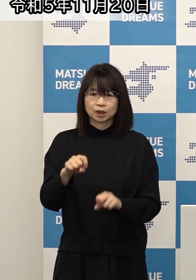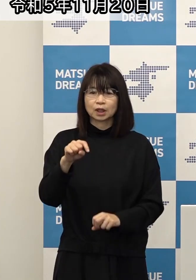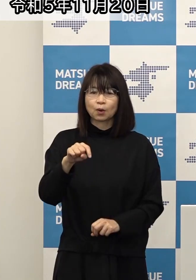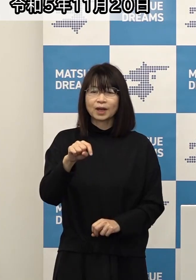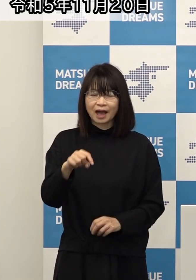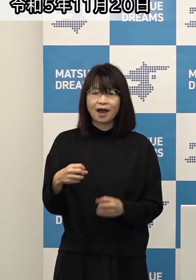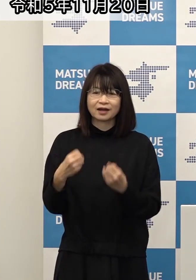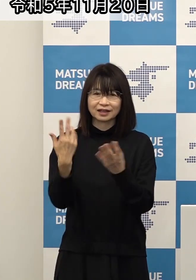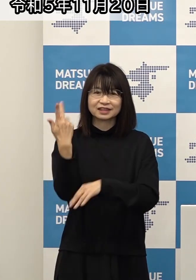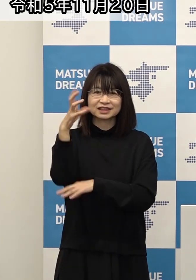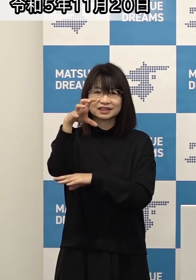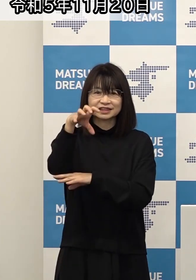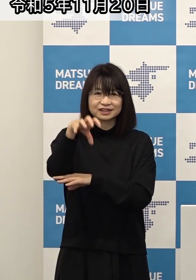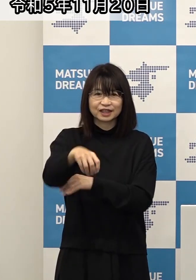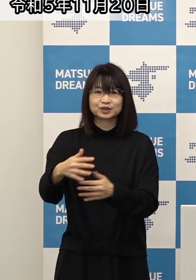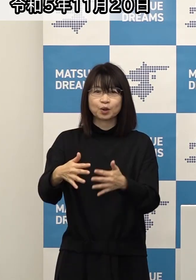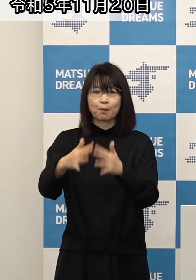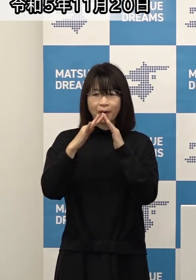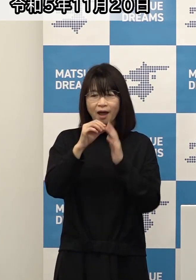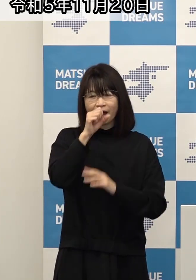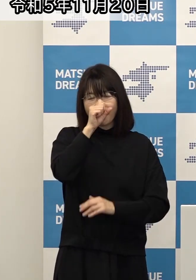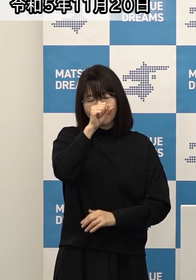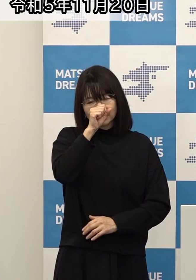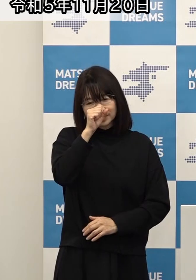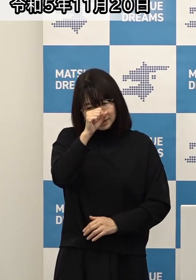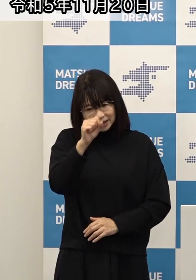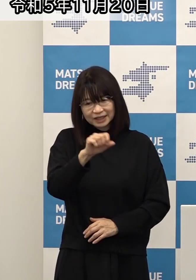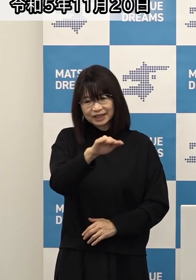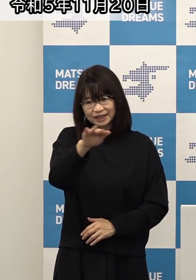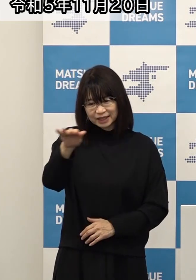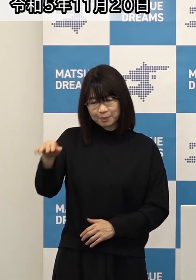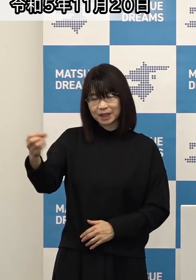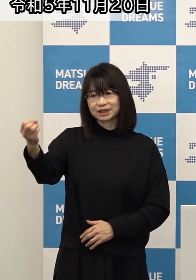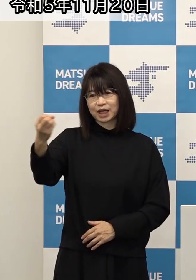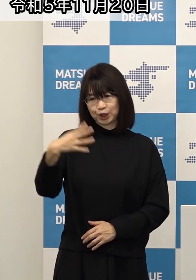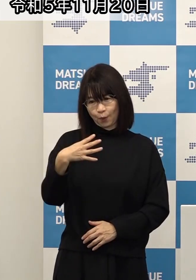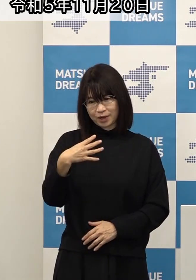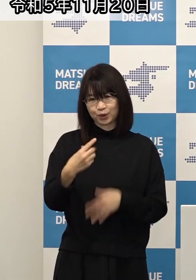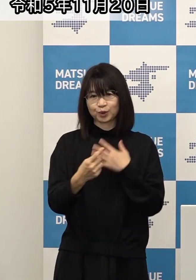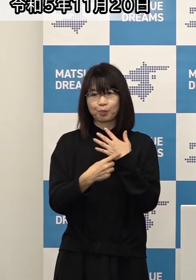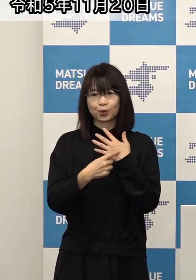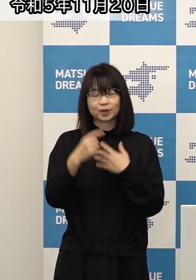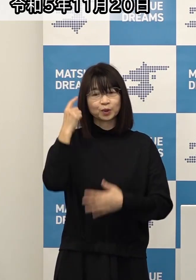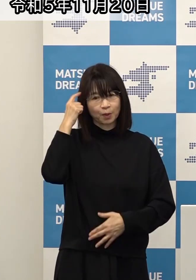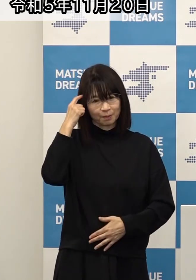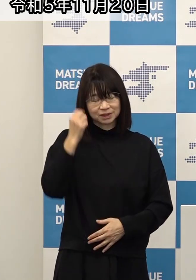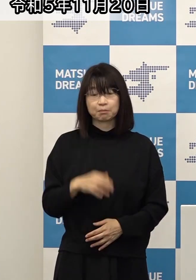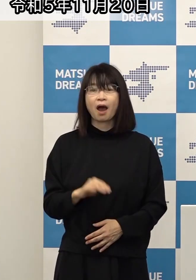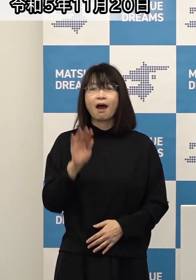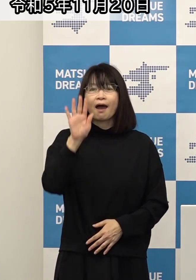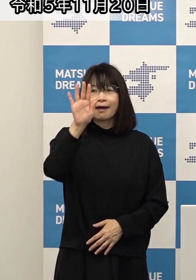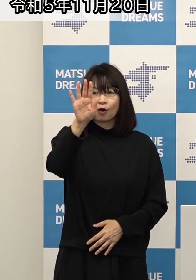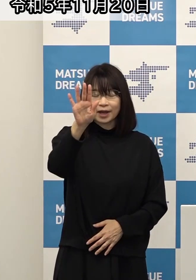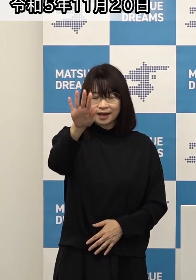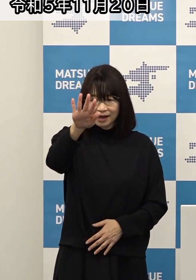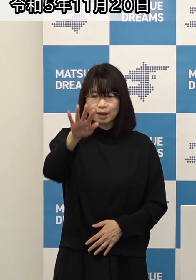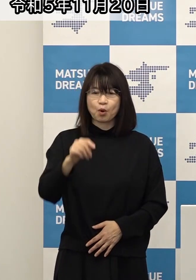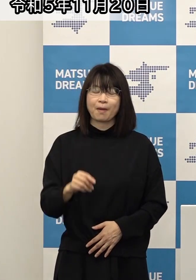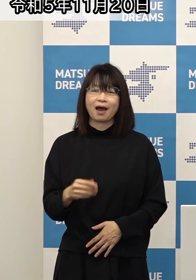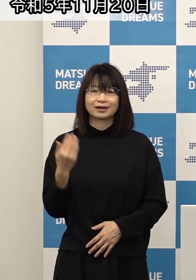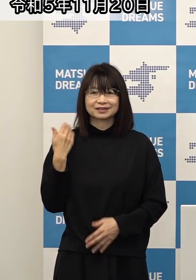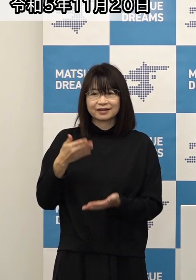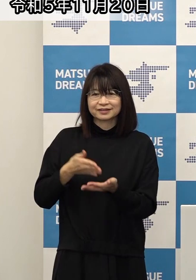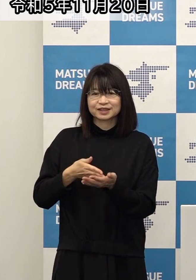舎建ててよかったなというふうに思っていただける一番のポイントだというふうに思っておりますので、今後も先ほど申し上げたような工夫もしながらです